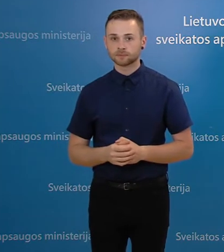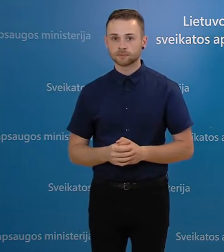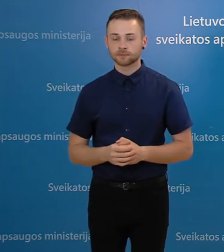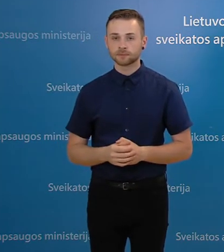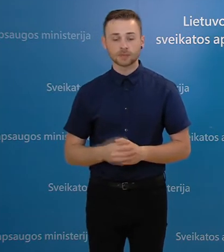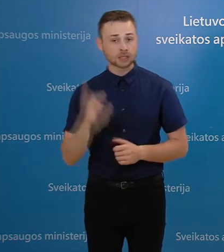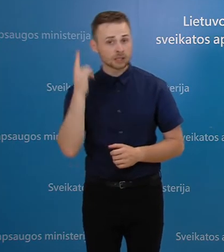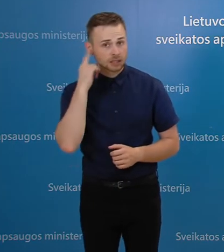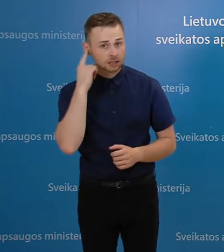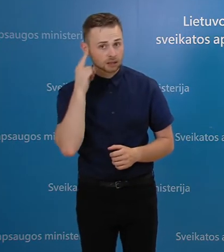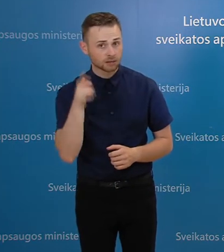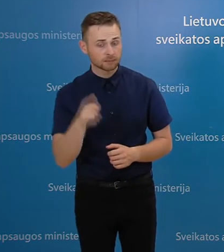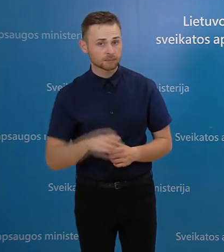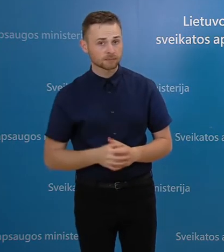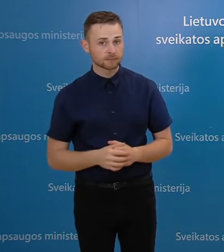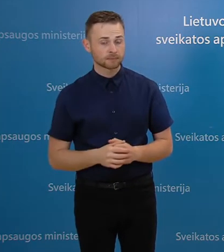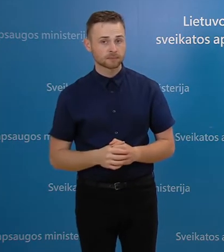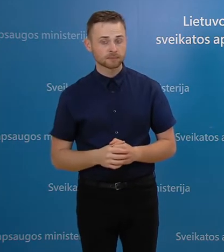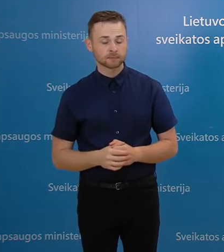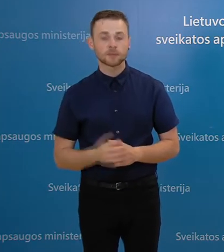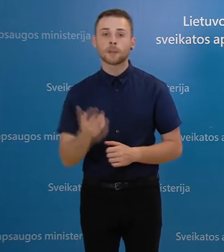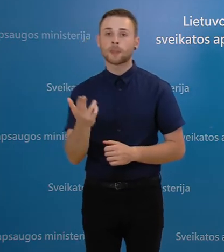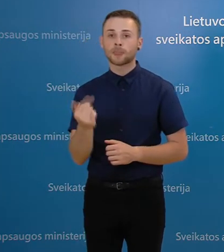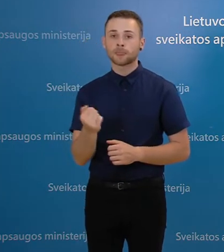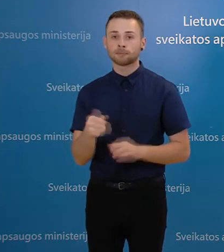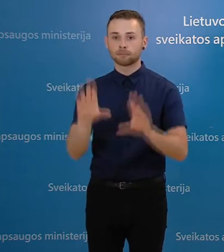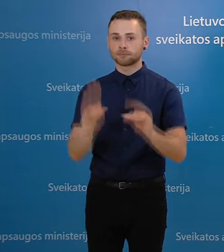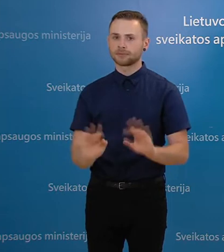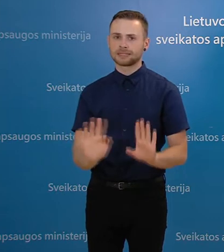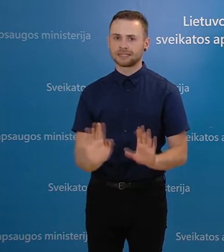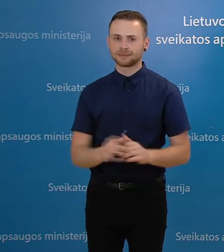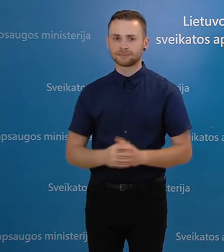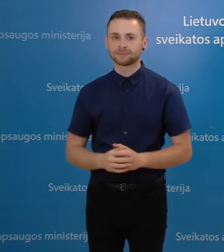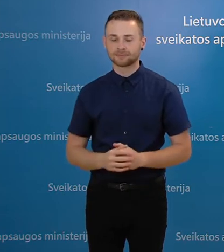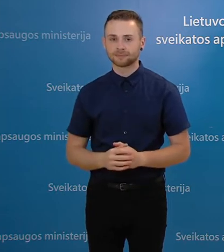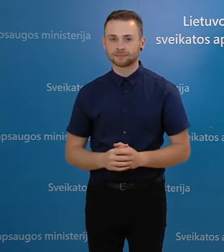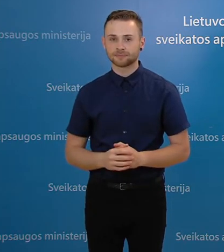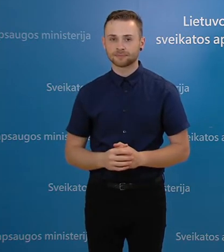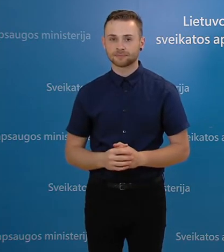Stasy, girdite mus? Taip, atjunginėkite, manęs prašau. Labą dieną.